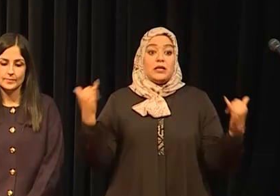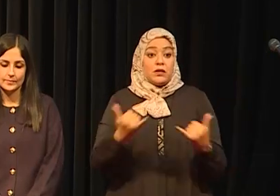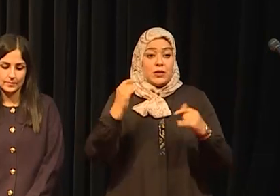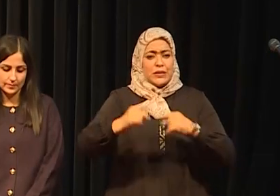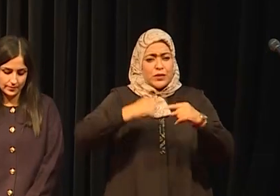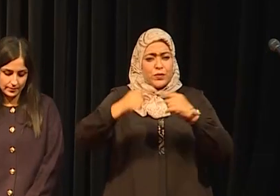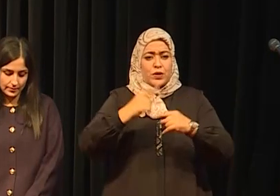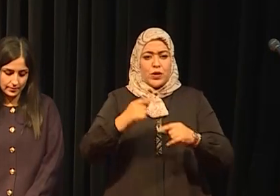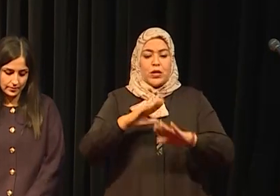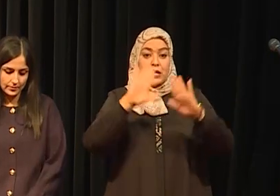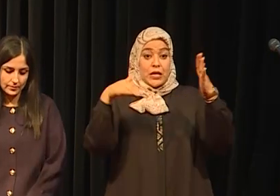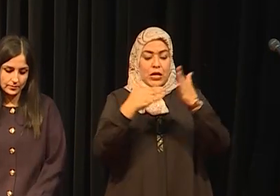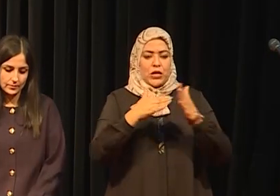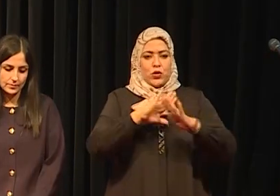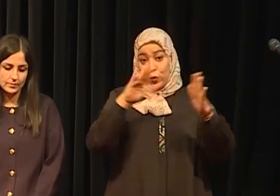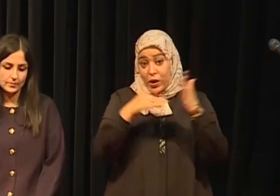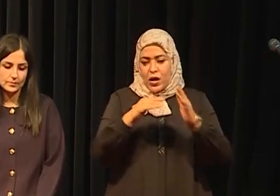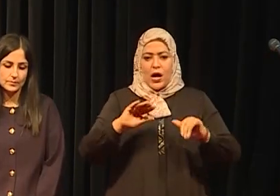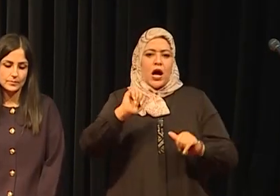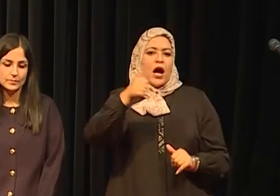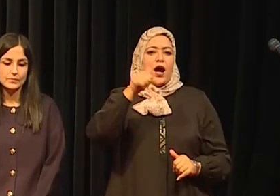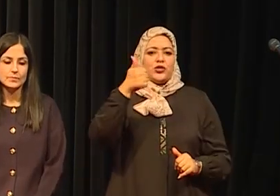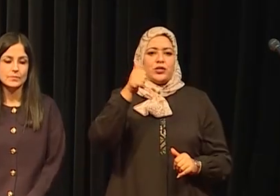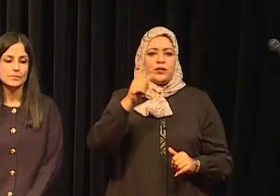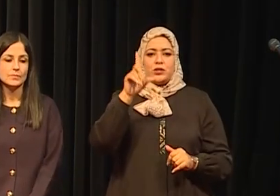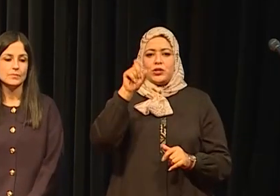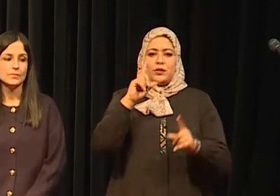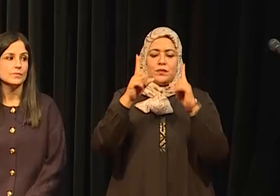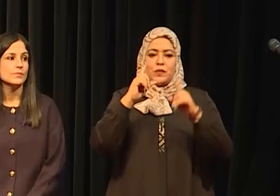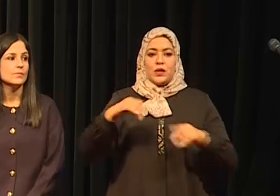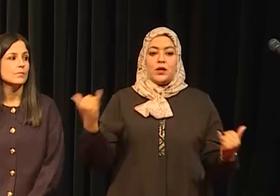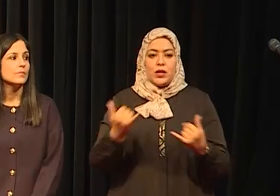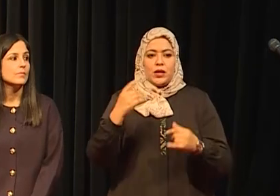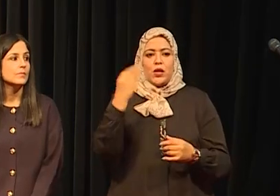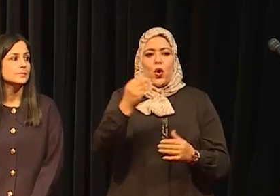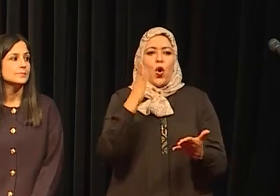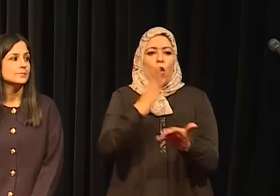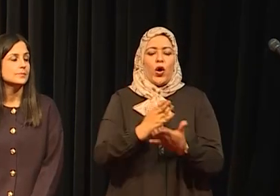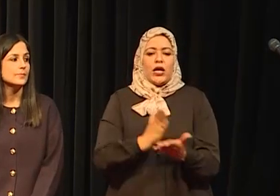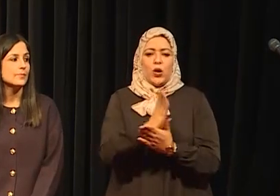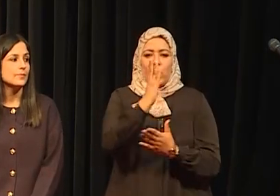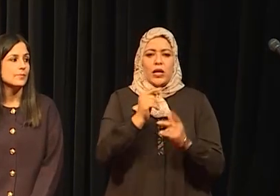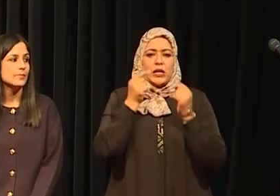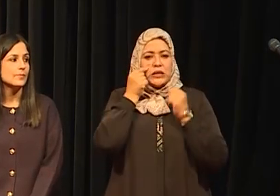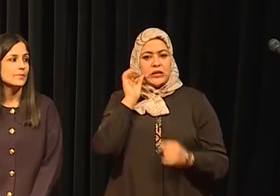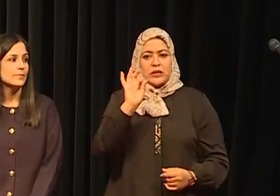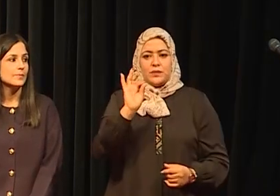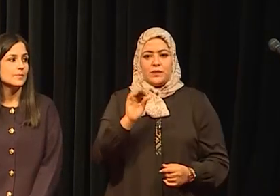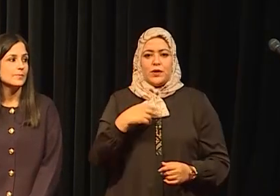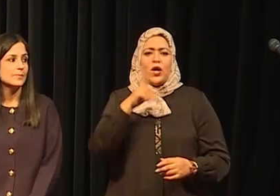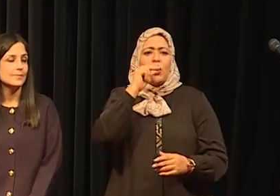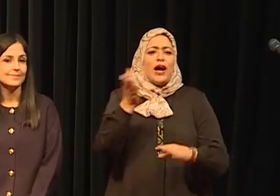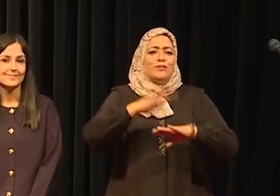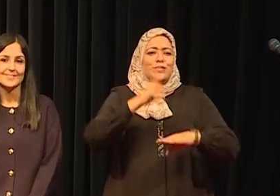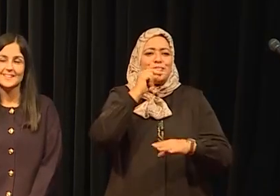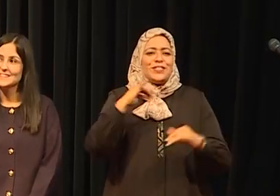تختتم في يوم 10 نوفمبر الذي تحيا فيه مناسبة يوم العالمي لحقوق الإنسان. واش قلنا؟